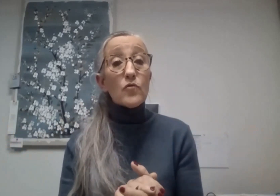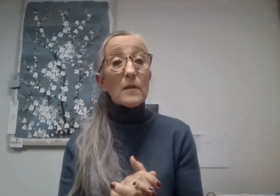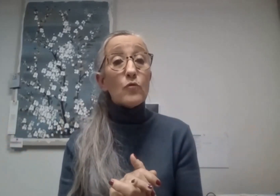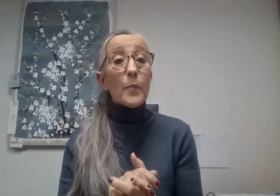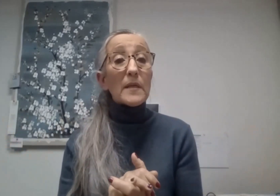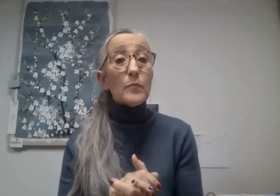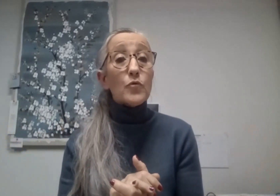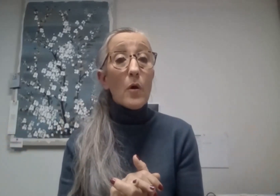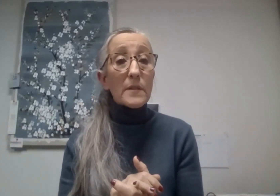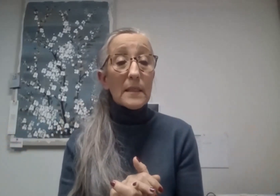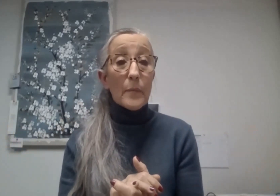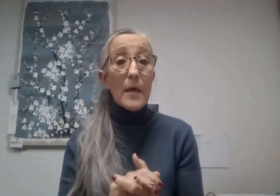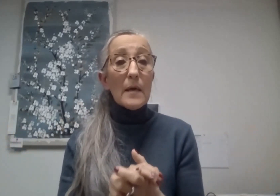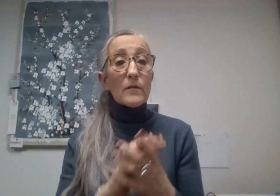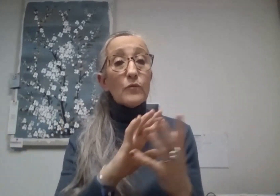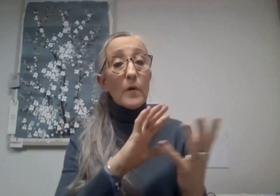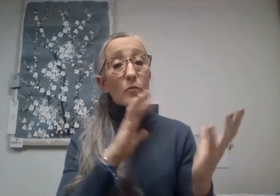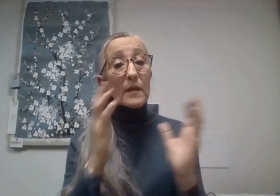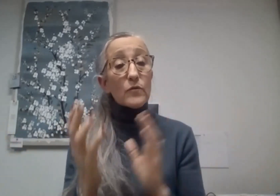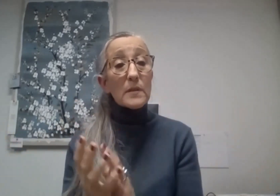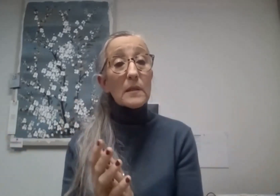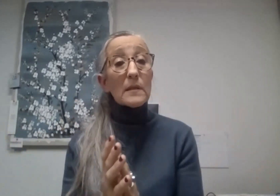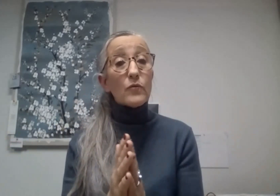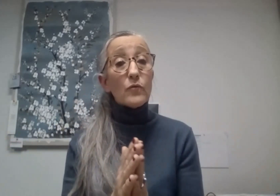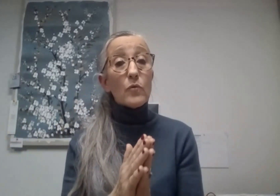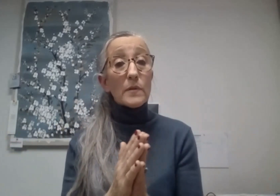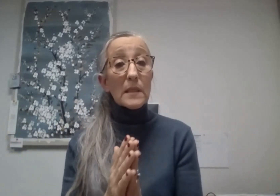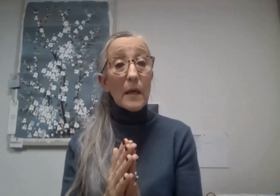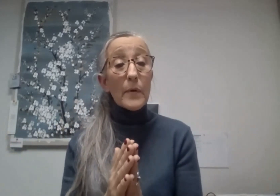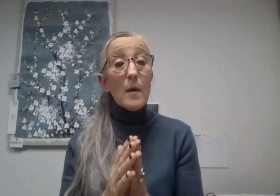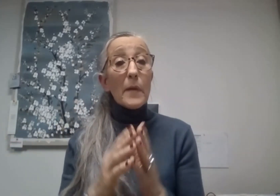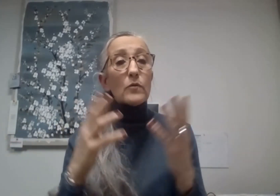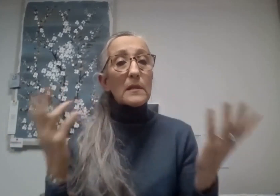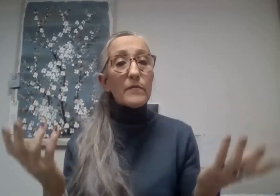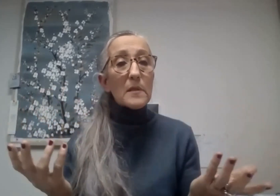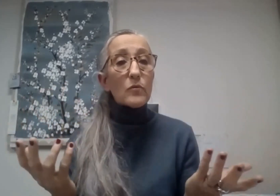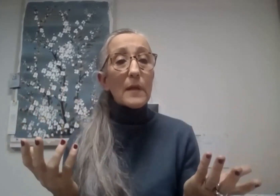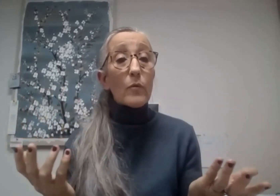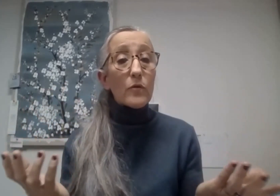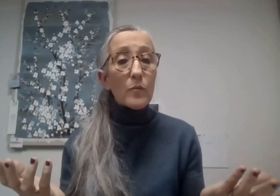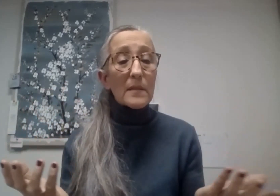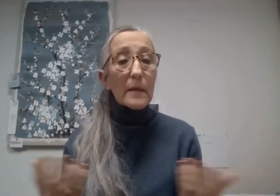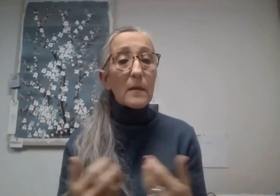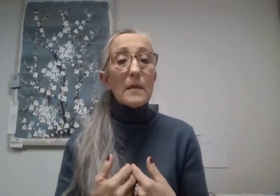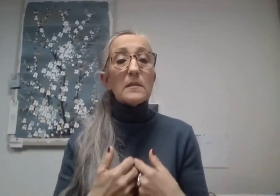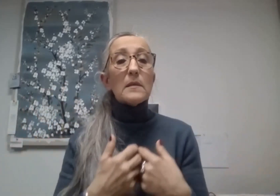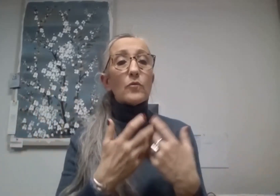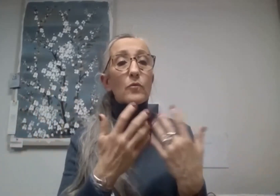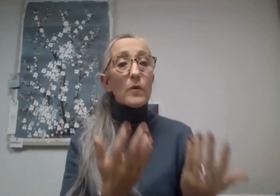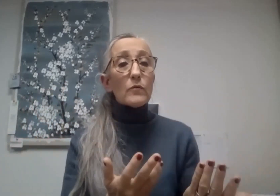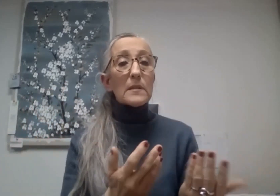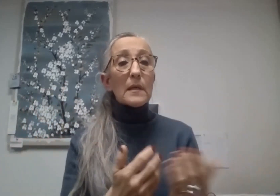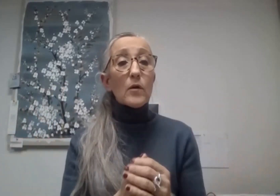abordé le sujet sous le prisme du handicap. Et souvent, on associe les sourds au handicap parce que la définition de la loi de 2005